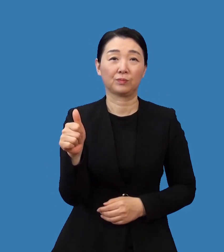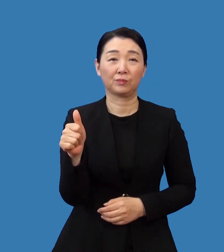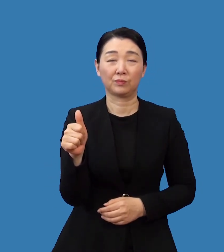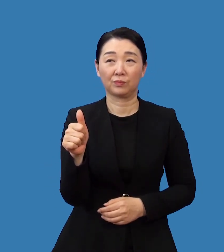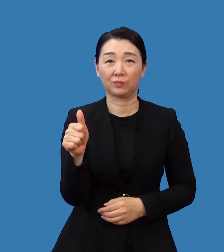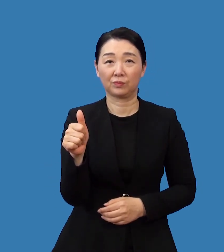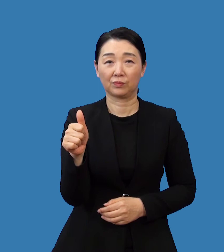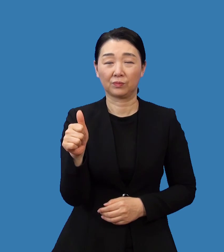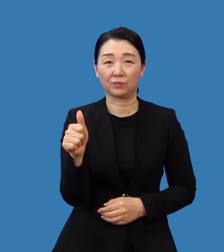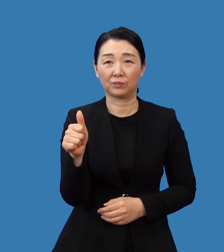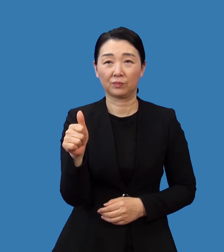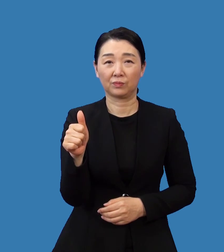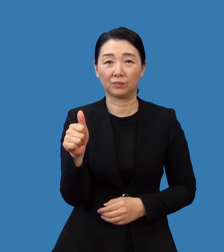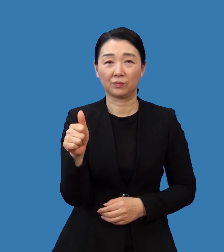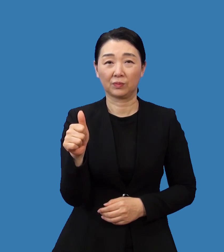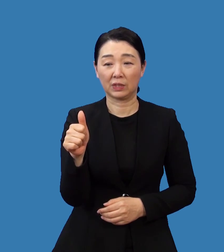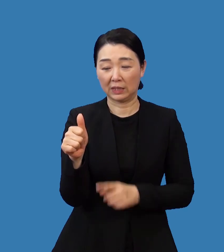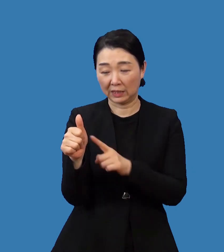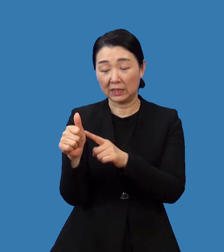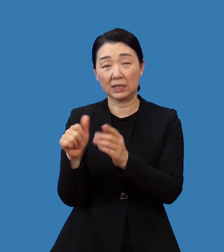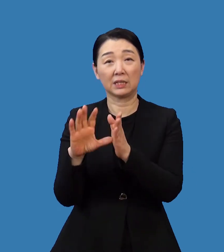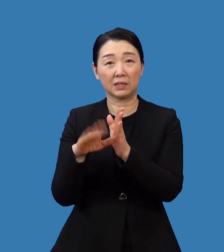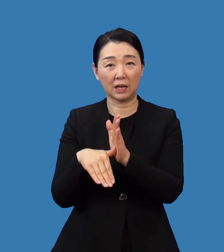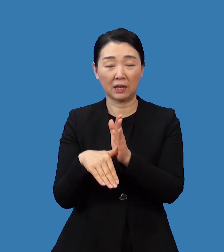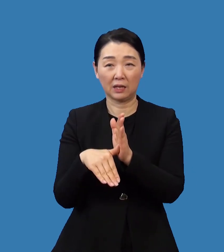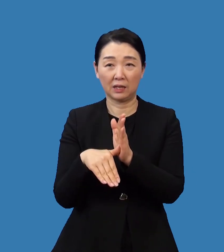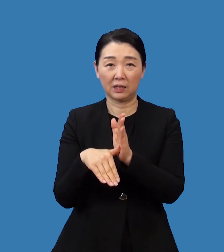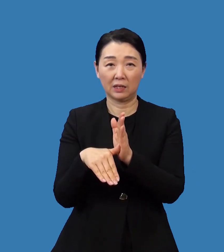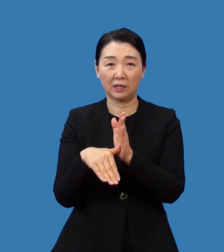성 제롬 시대에 당시에 교황이